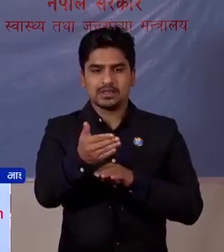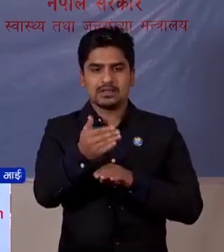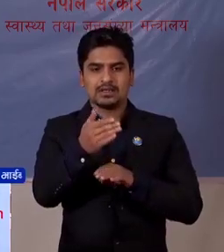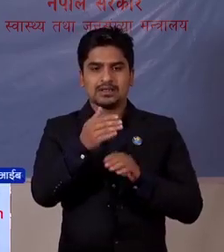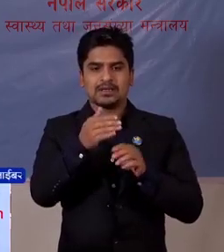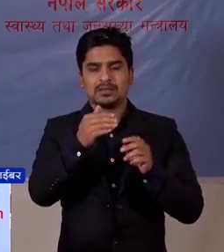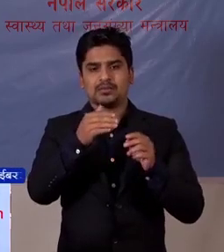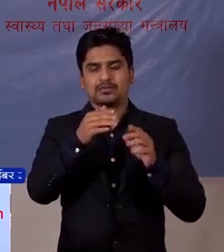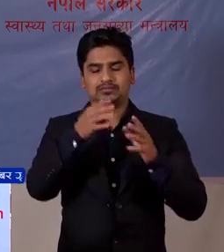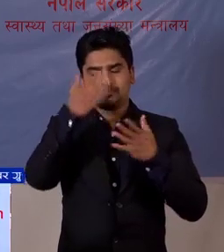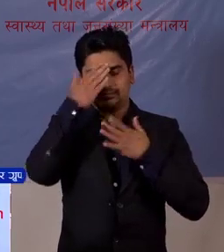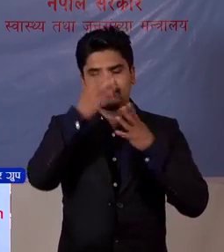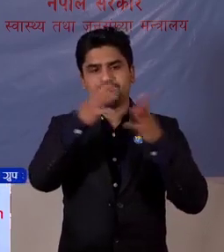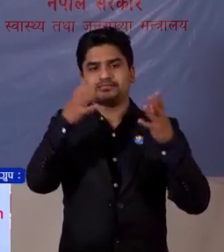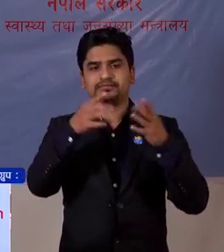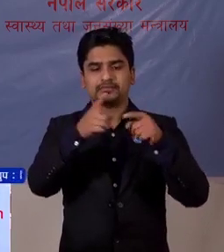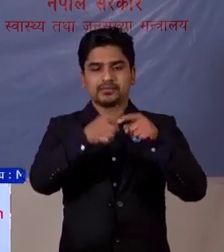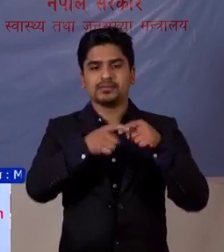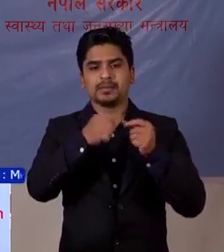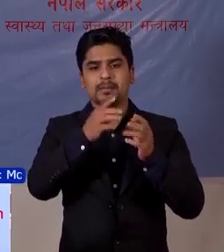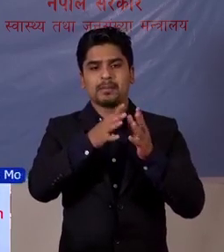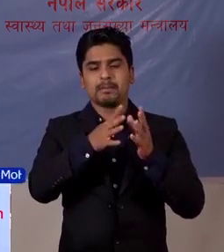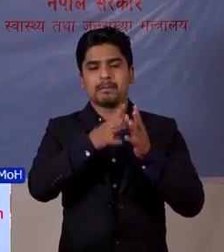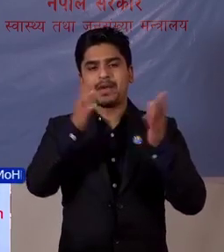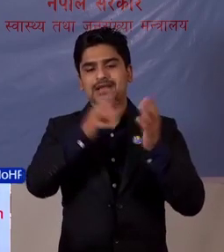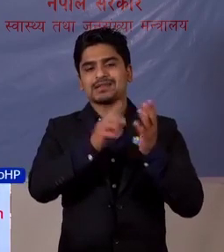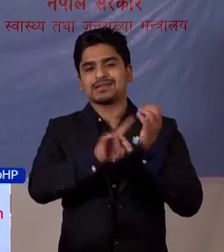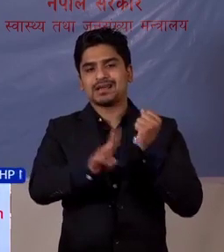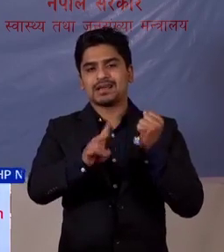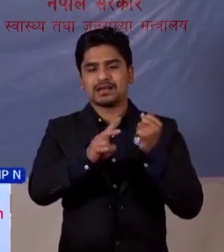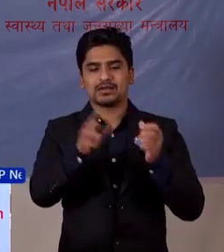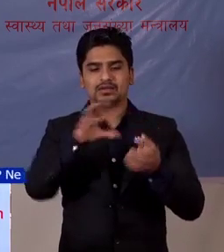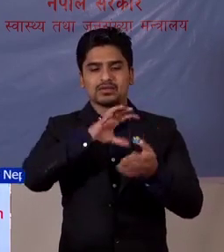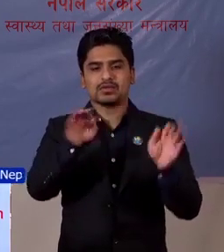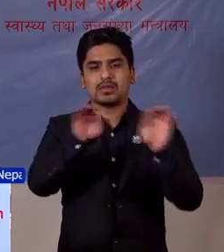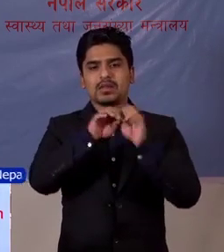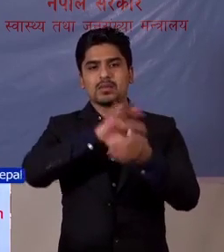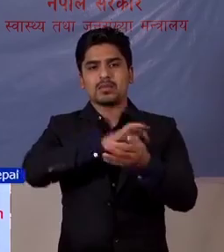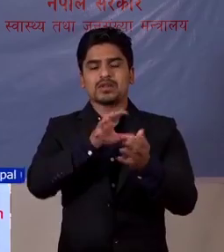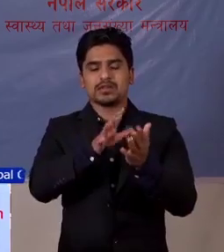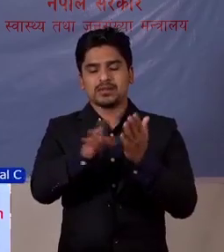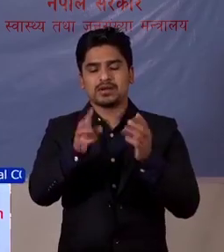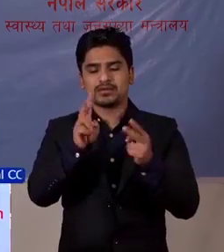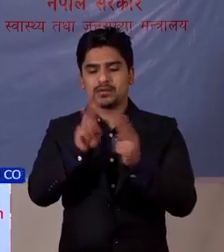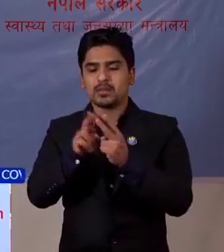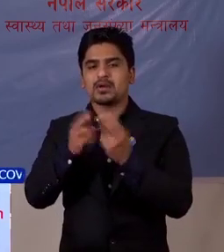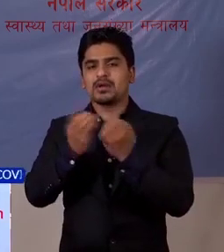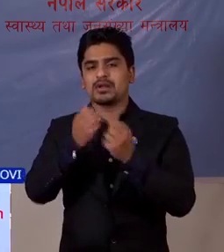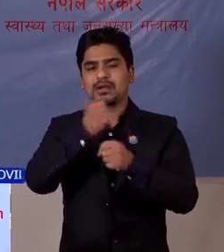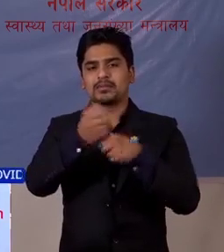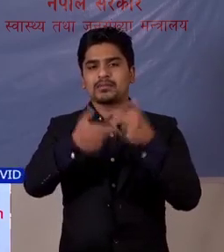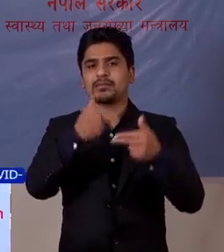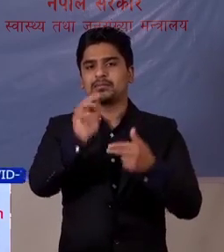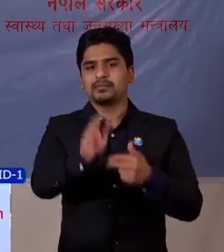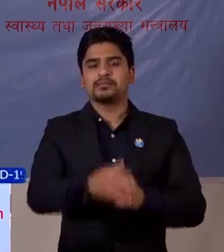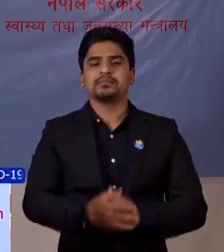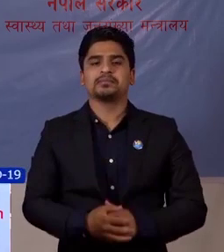हाम्रो एपिडेमियोलोजी तथा रोग नियन्त्रण महाशाखा र सम्बन्धित प्रदेश मार्फत ट्रेसिङ गर्ने कार्य भइरहेको छ।